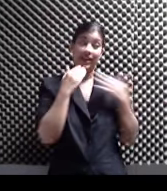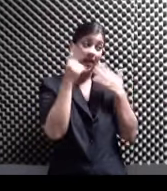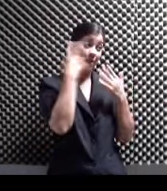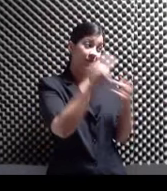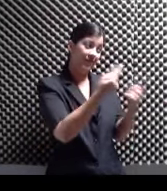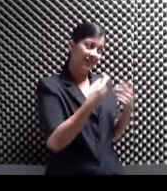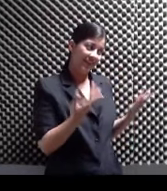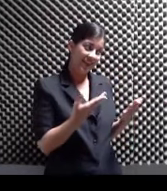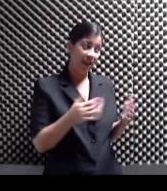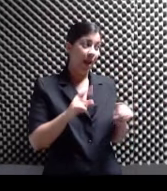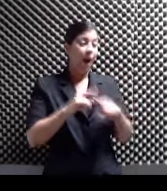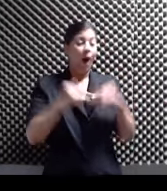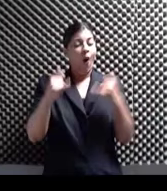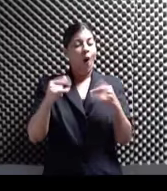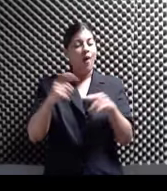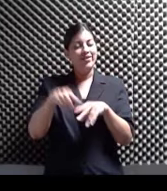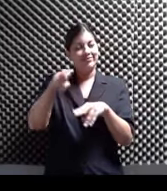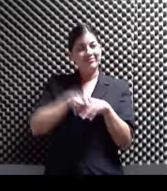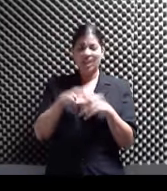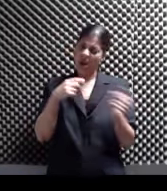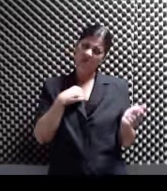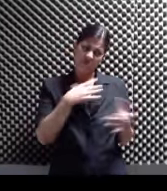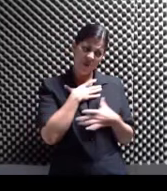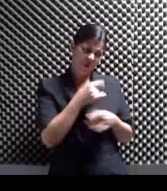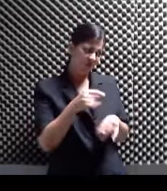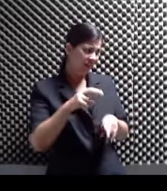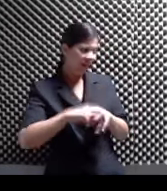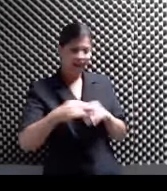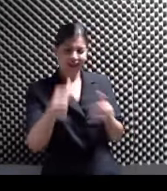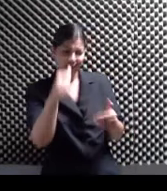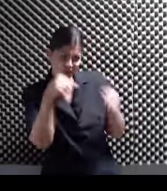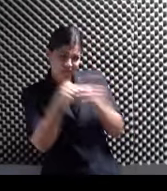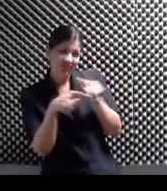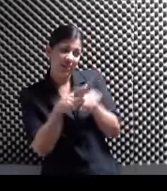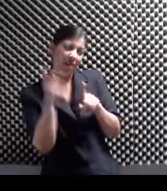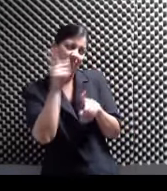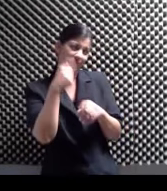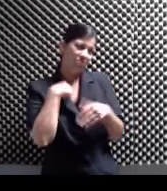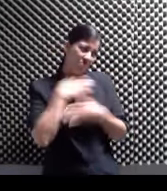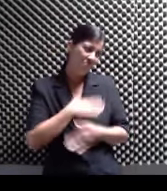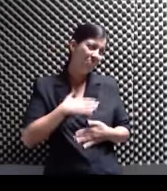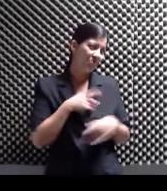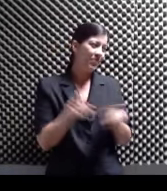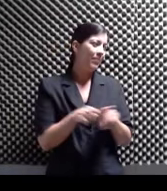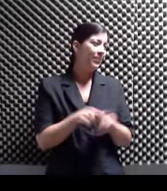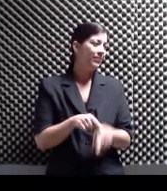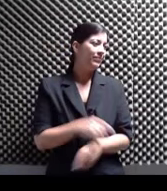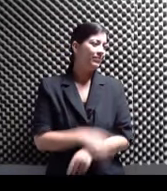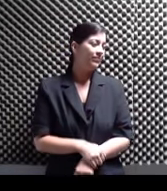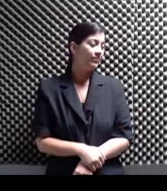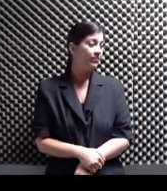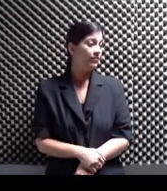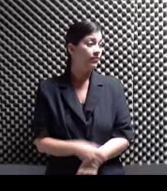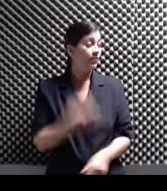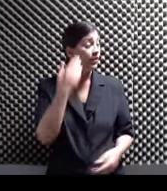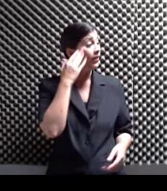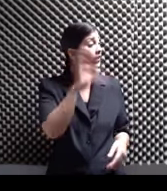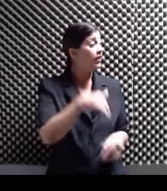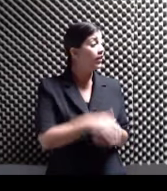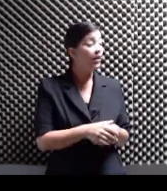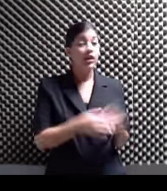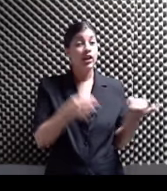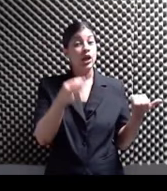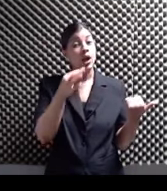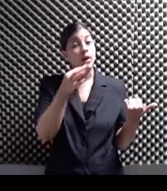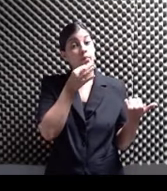Gracias por estar aquí de nuevo. Por estar aquí acá. porque yo me lo disfruto. Por el lado de acá de la cámara. Pero mira, no te vayas lejos, porque por